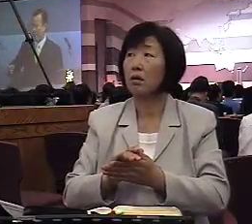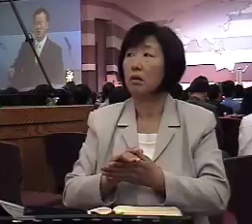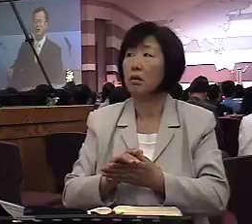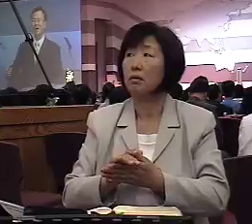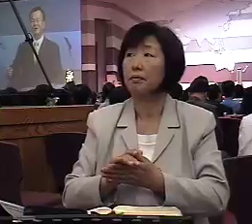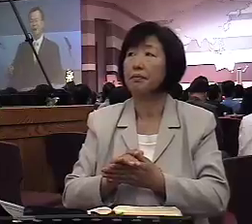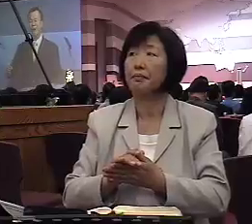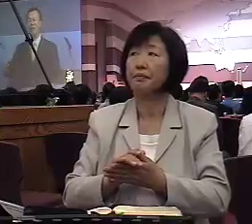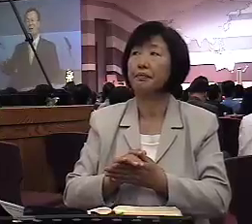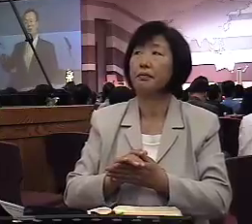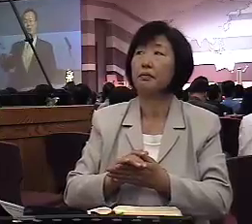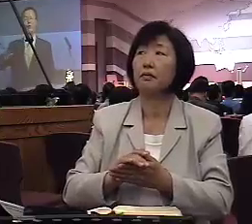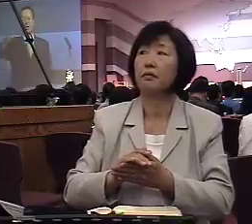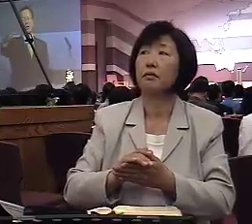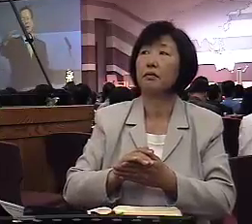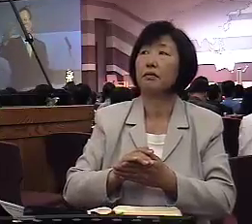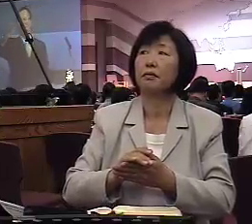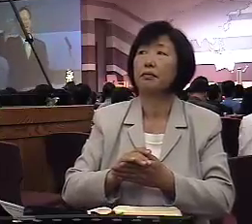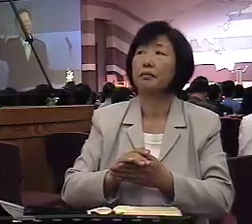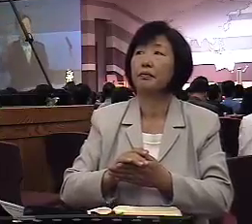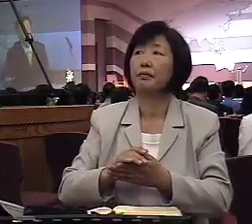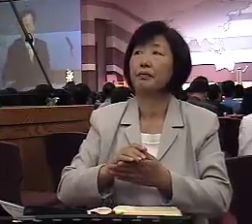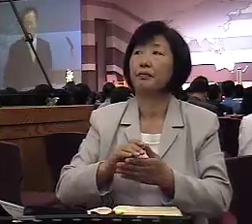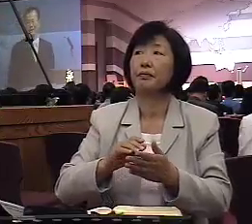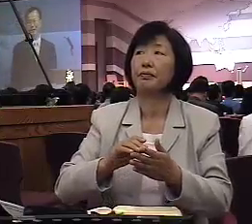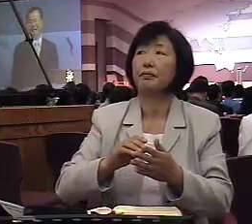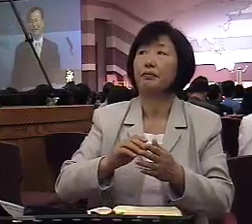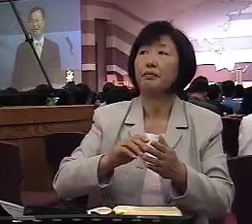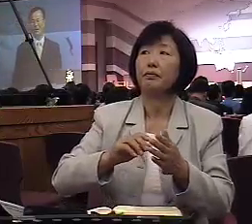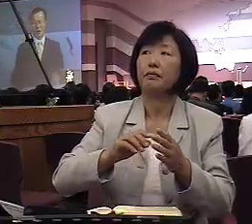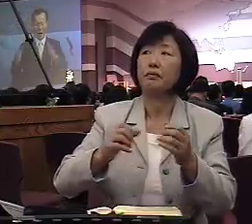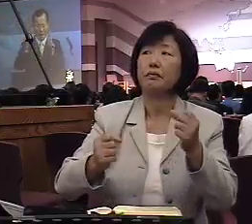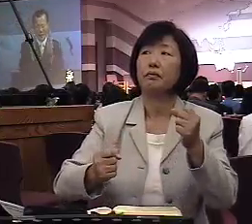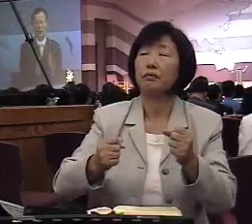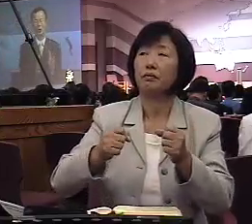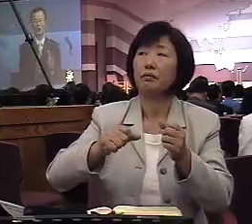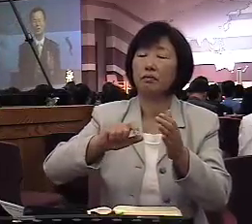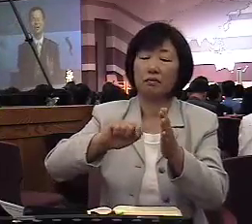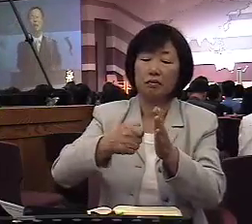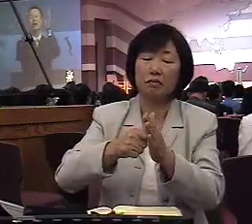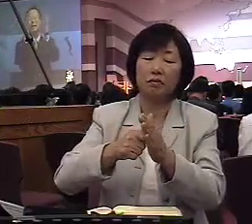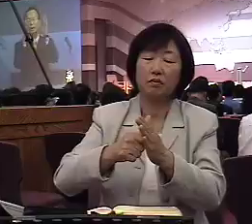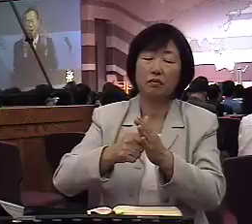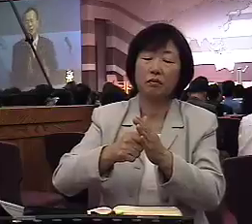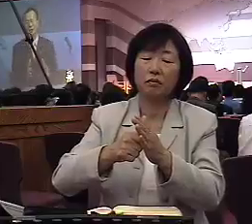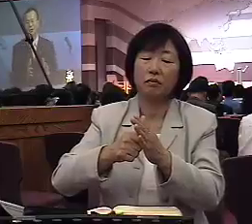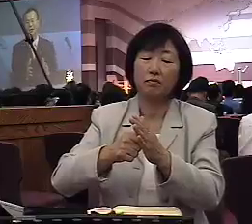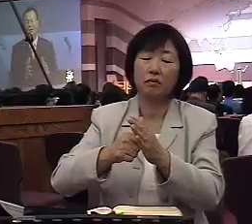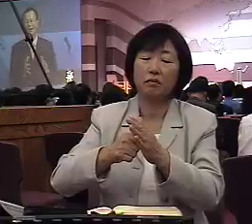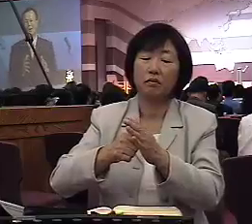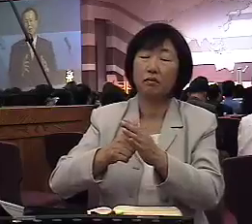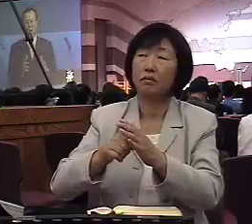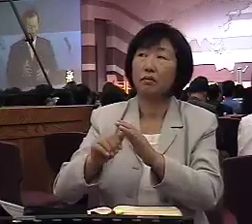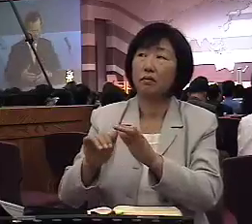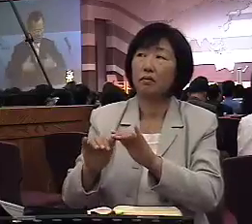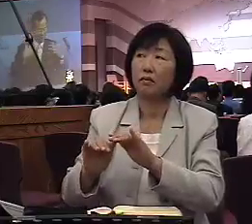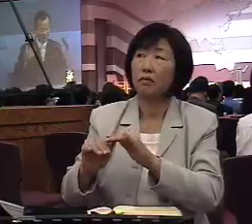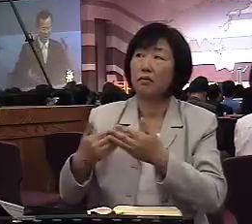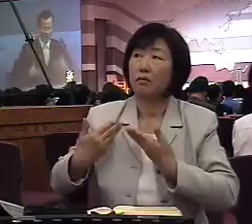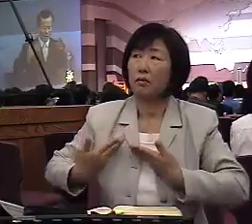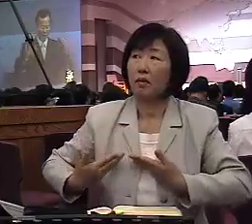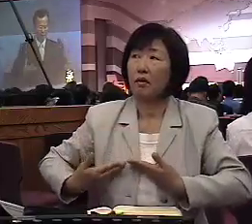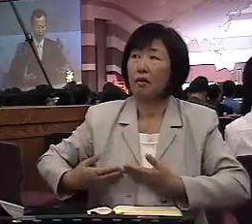켜고 가스를 이제 밟아가지고 쭉 가지만 언젠가는 서게 됩니다. 가만히 있던 것은 가만히 있게 되는 것이 원래